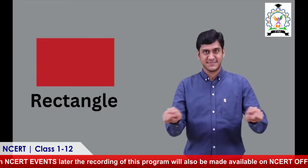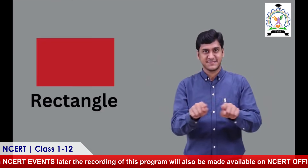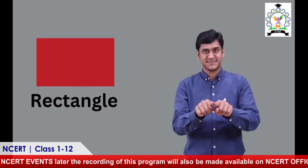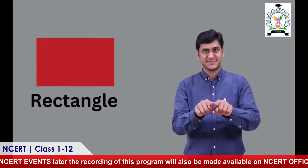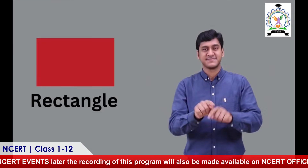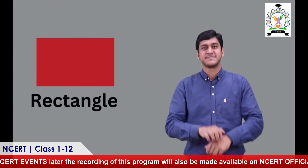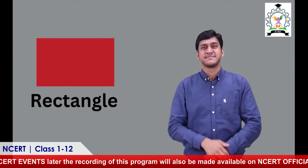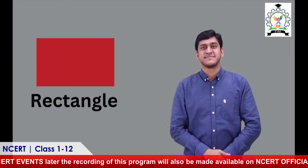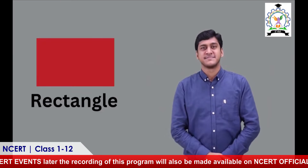आयत,